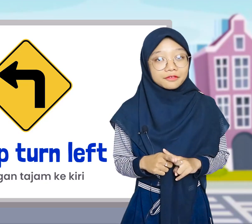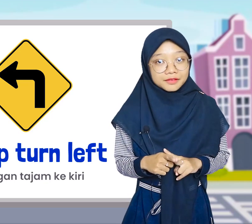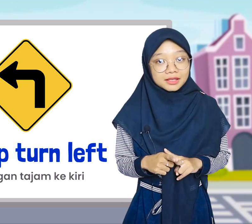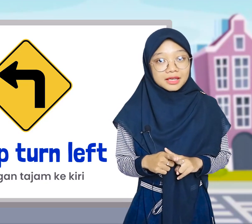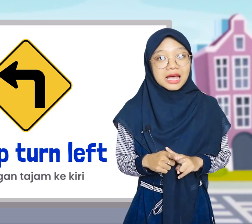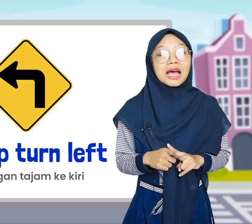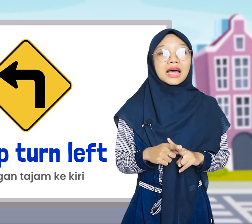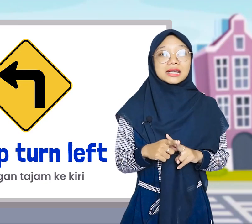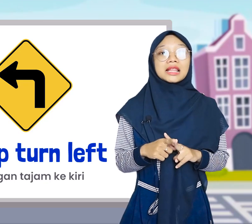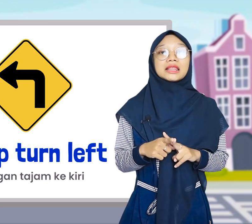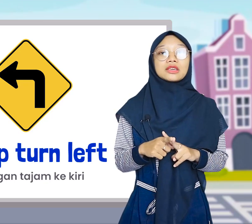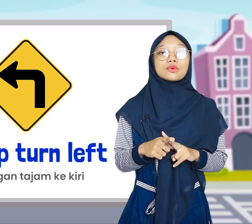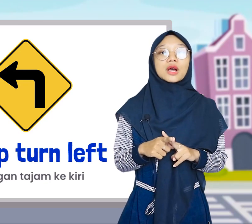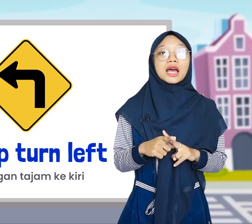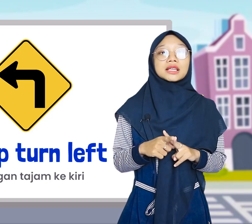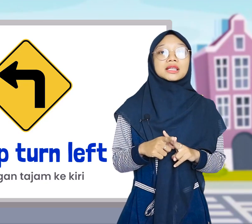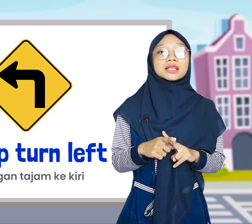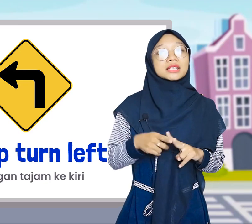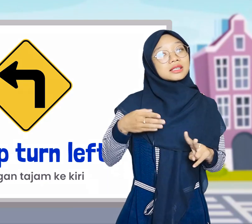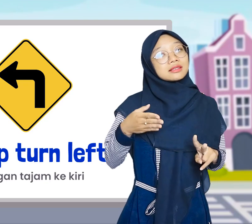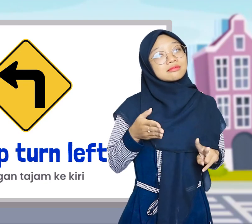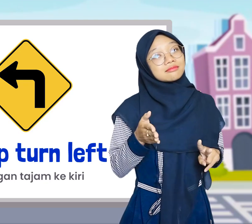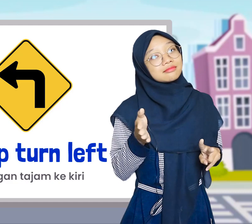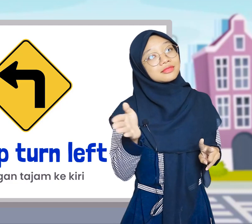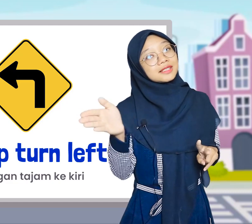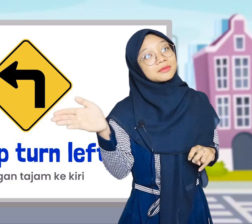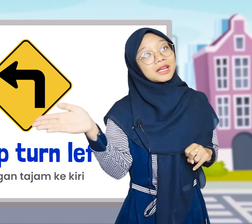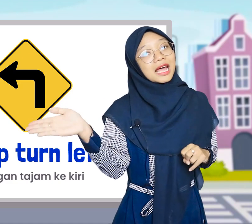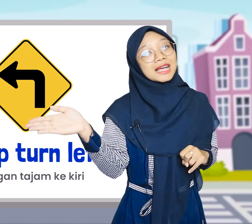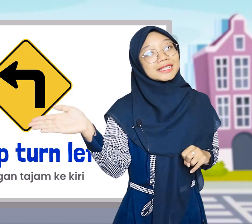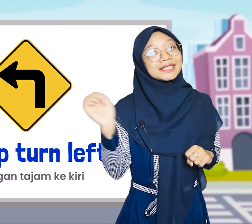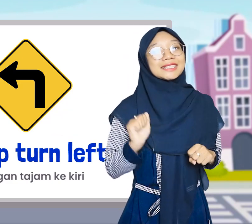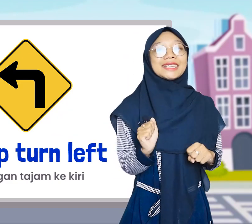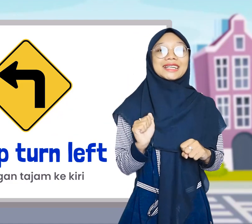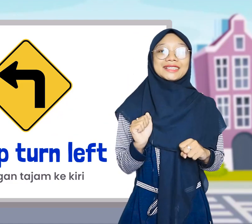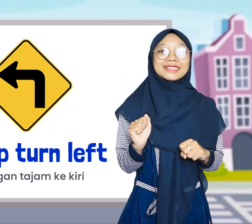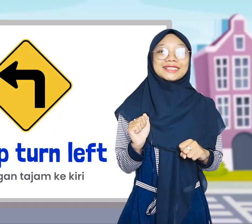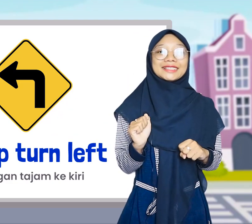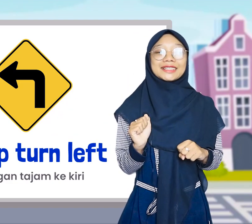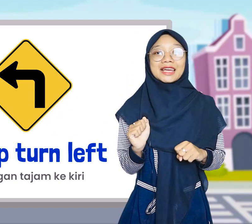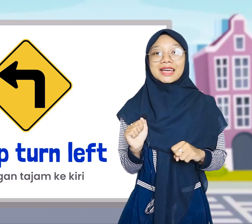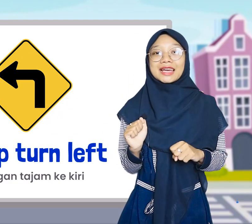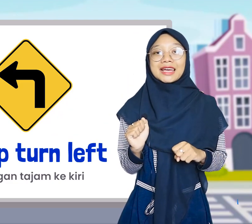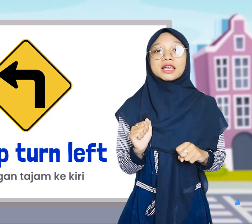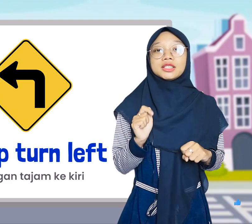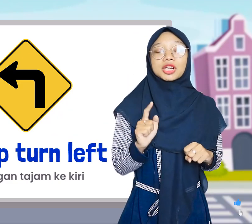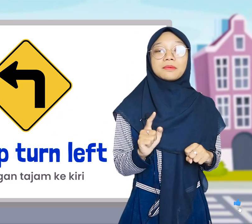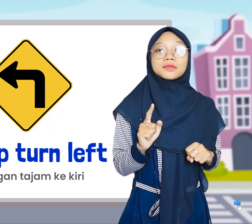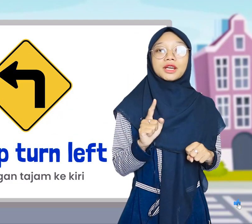left. Ada tikungan di sebelah kiri. Nah, sharp